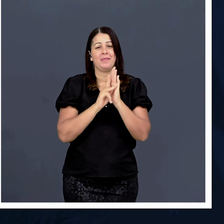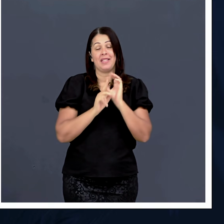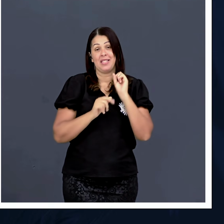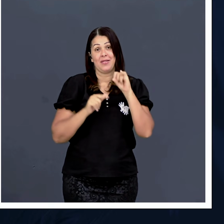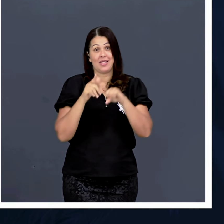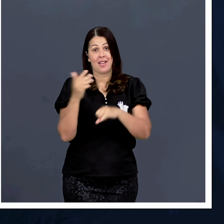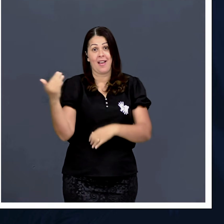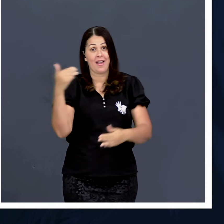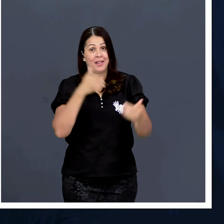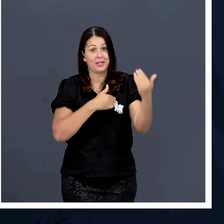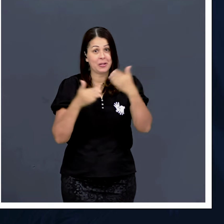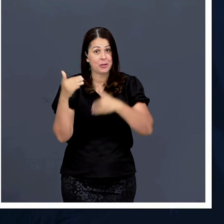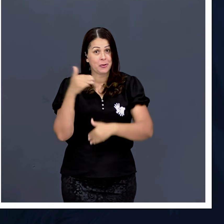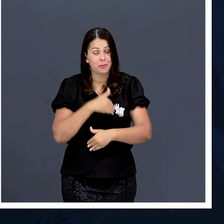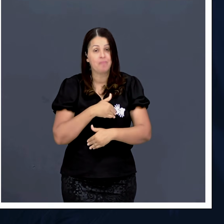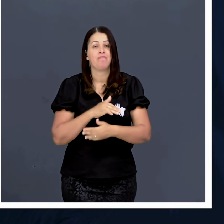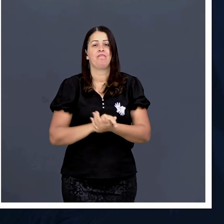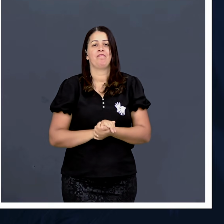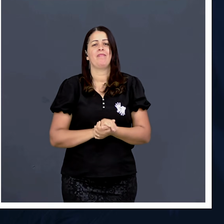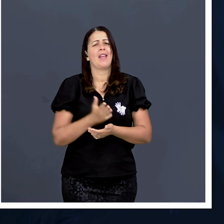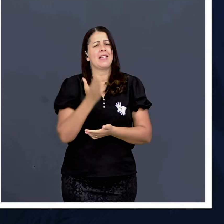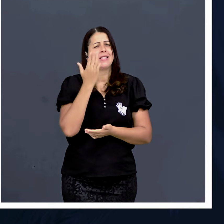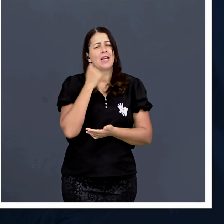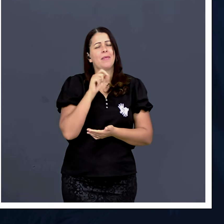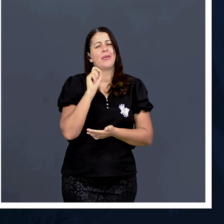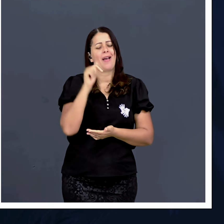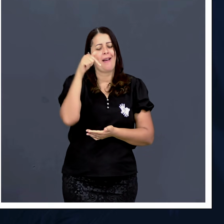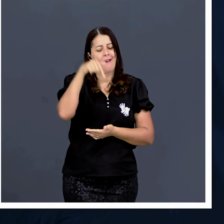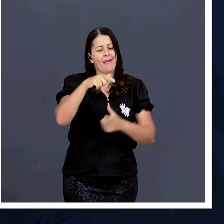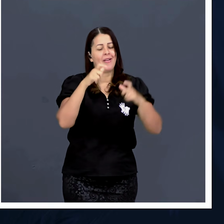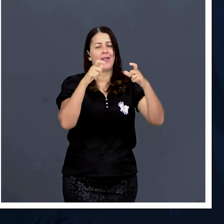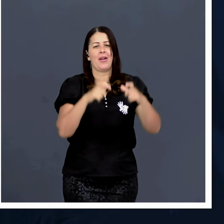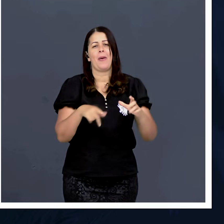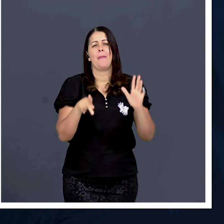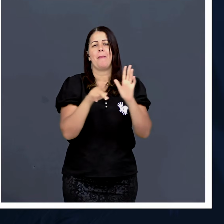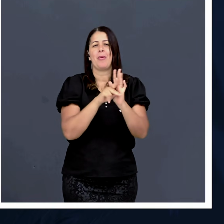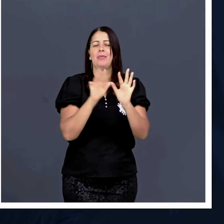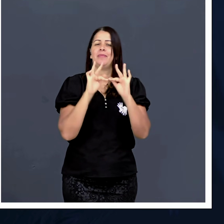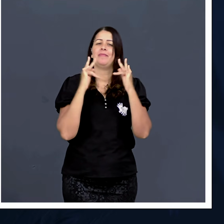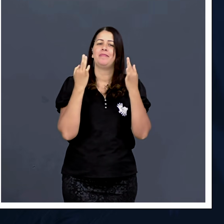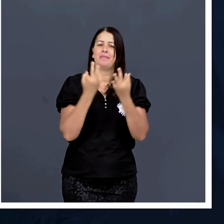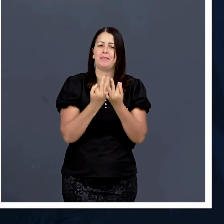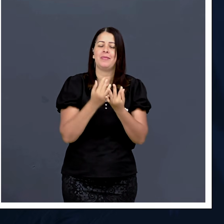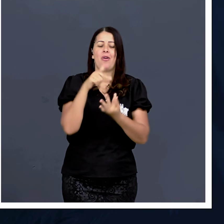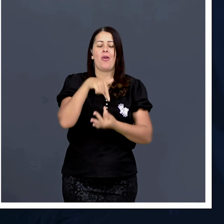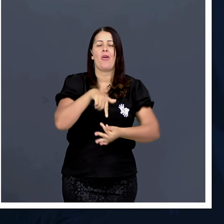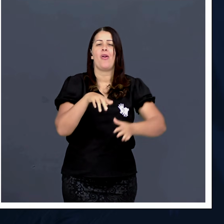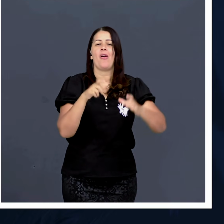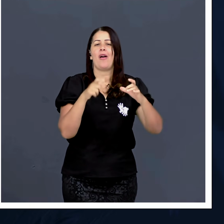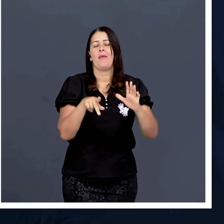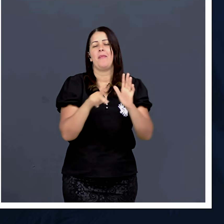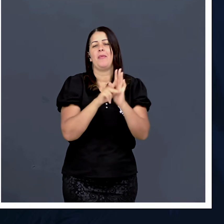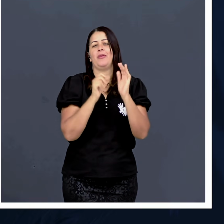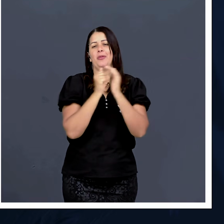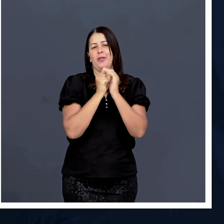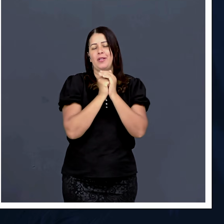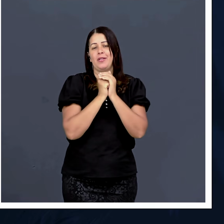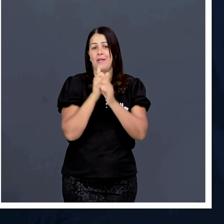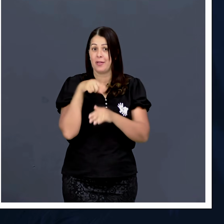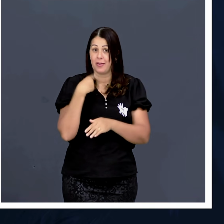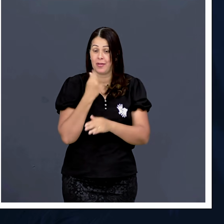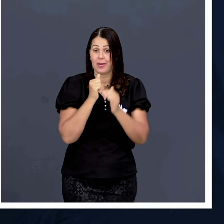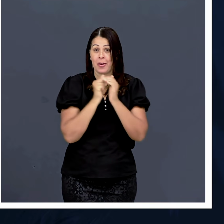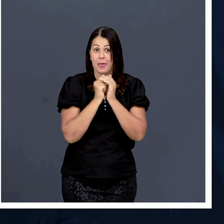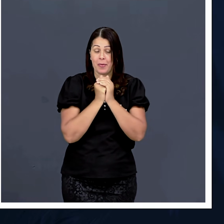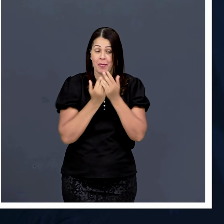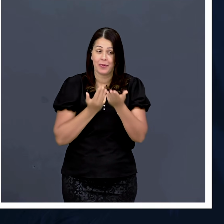você adentrou essa casa, saiba que aqui é um lugar de família, é um lugar de oração. E nós oramos por